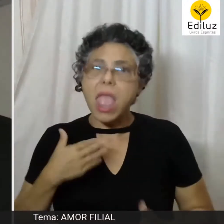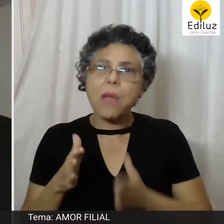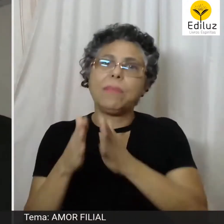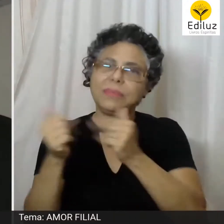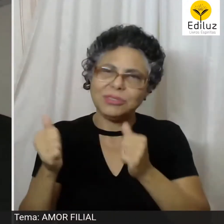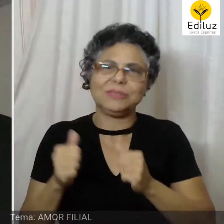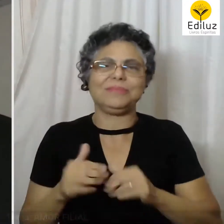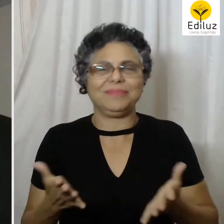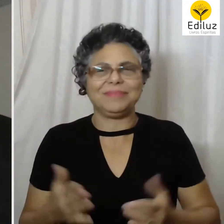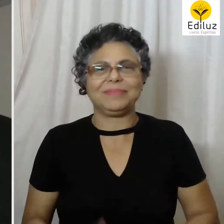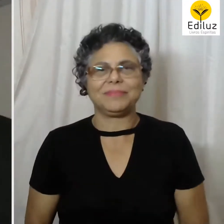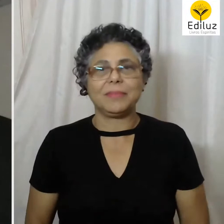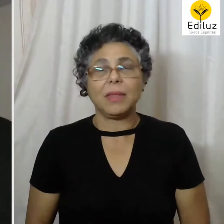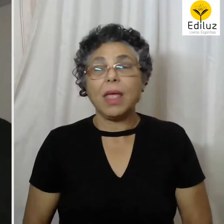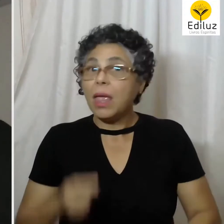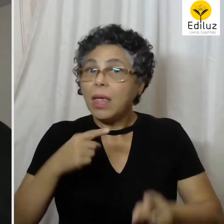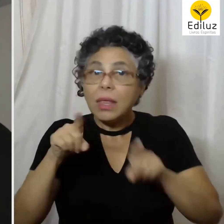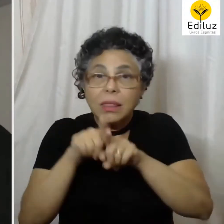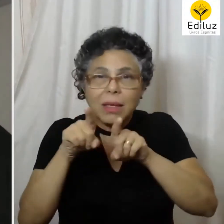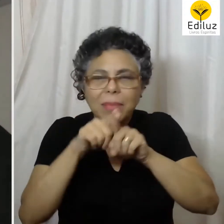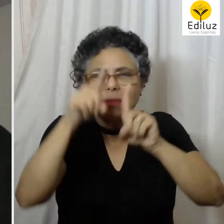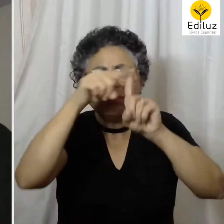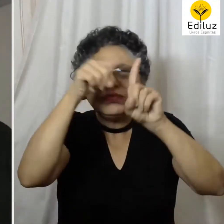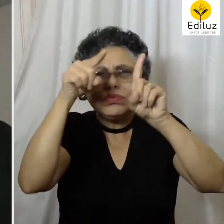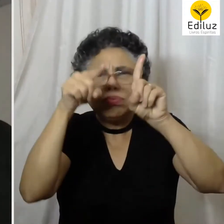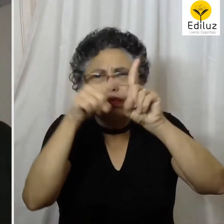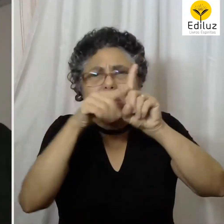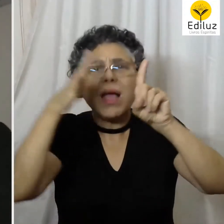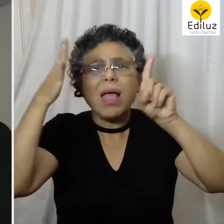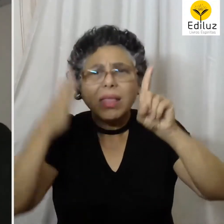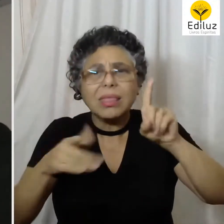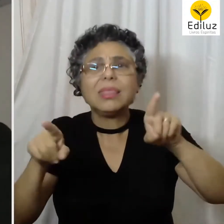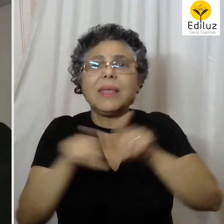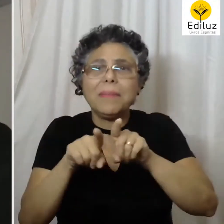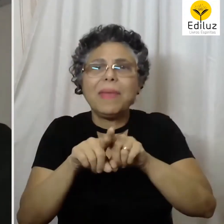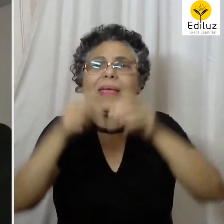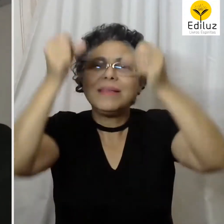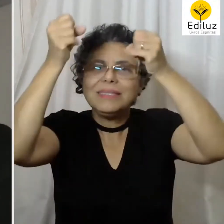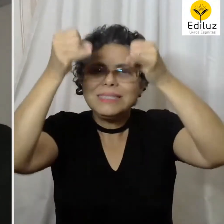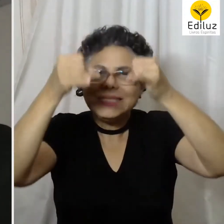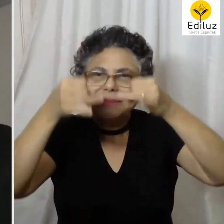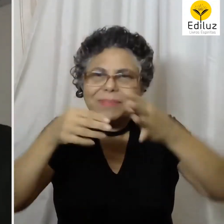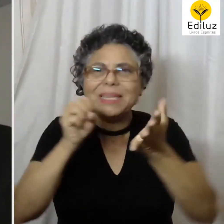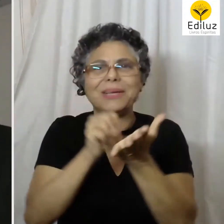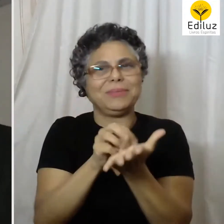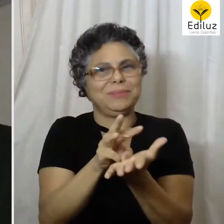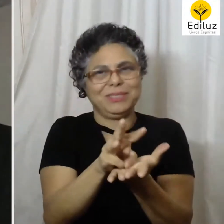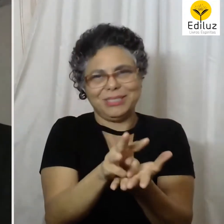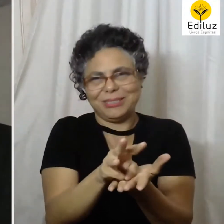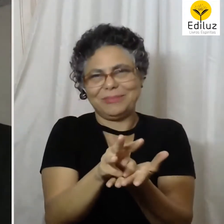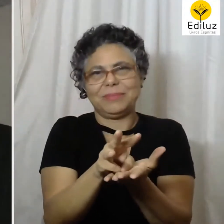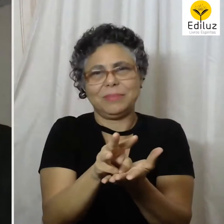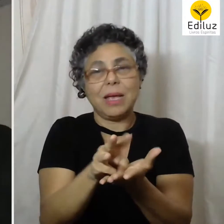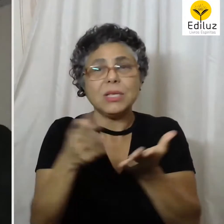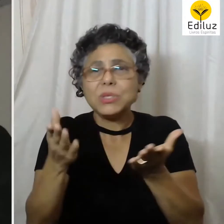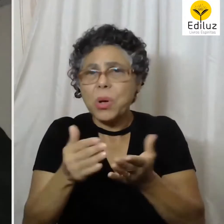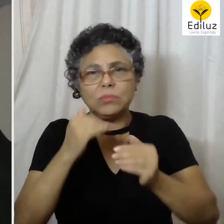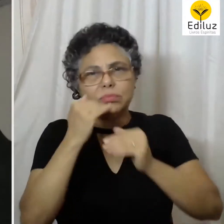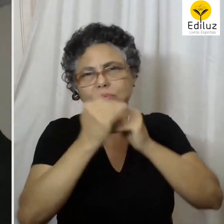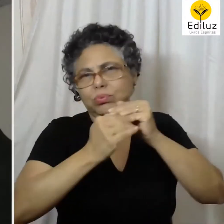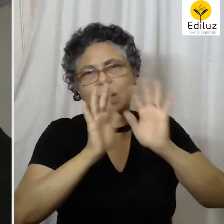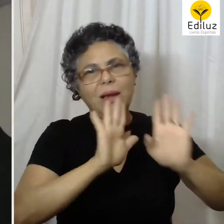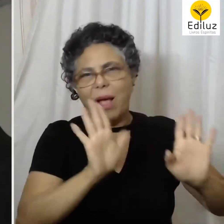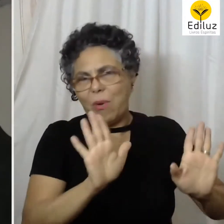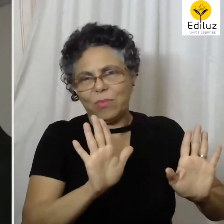de gestação também são explicadas pela doutrina espírita, mas nós não vamos desenvolver essa parte,